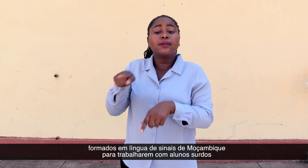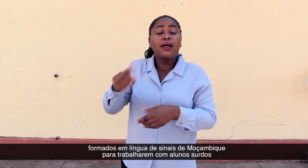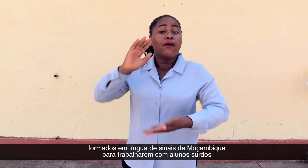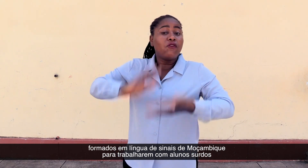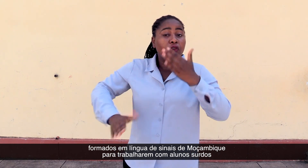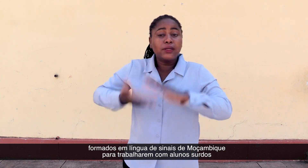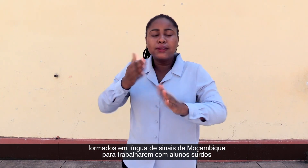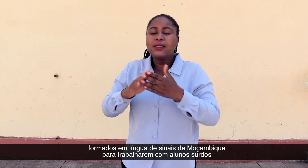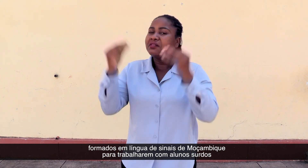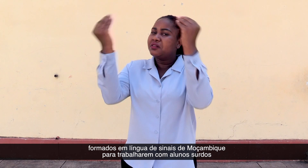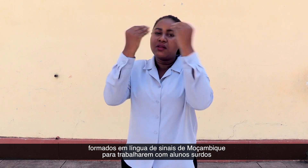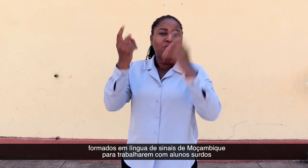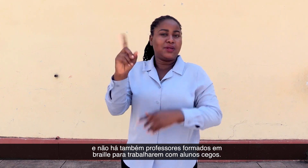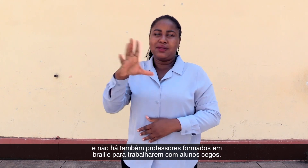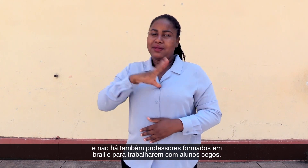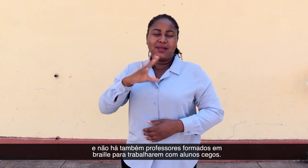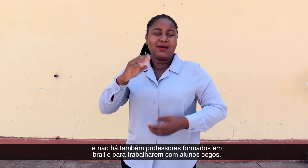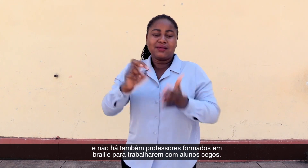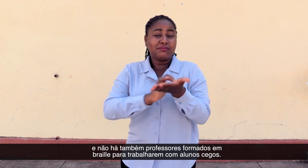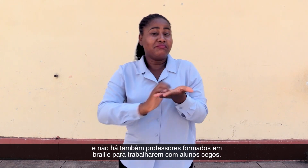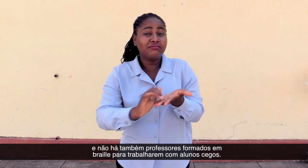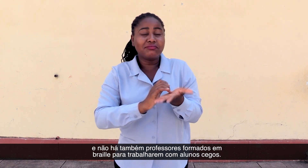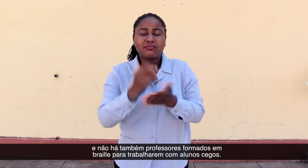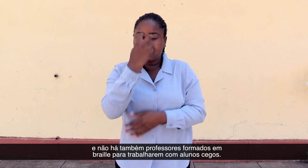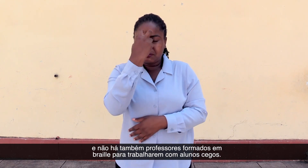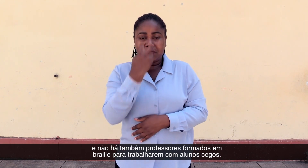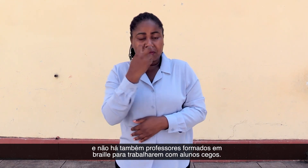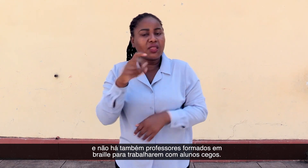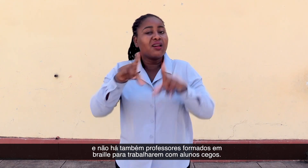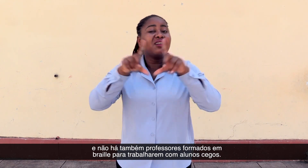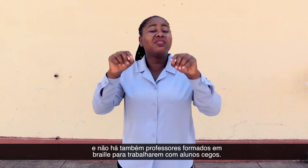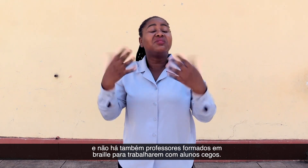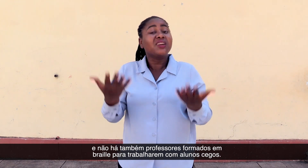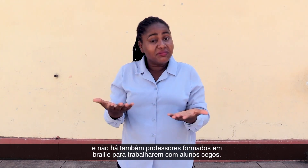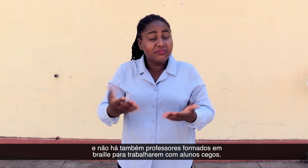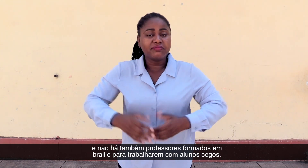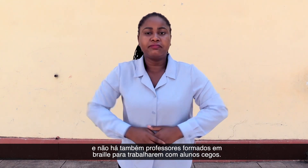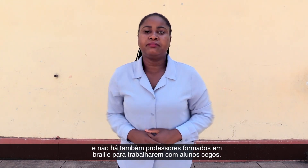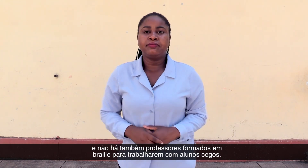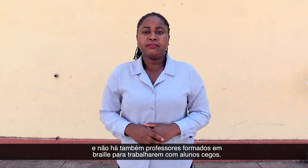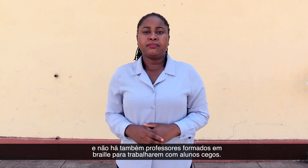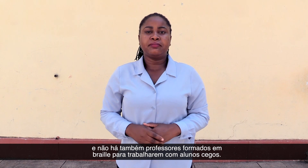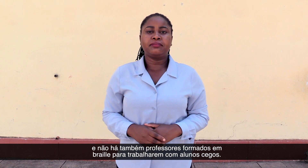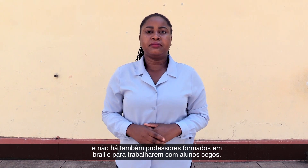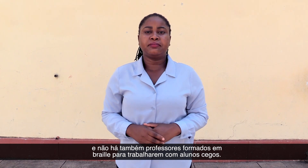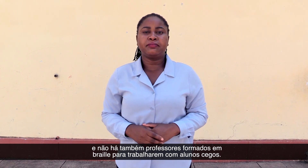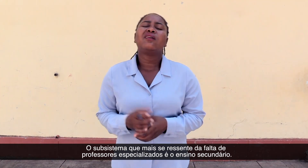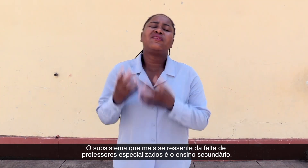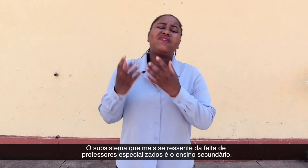para trabalharem com alunos surdos e não há também professores formados em braille para trabalhar com alunos